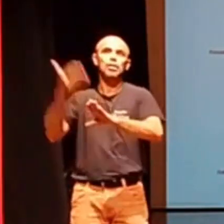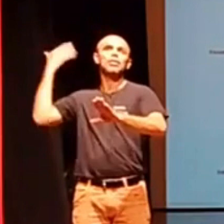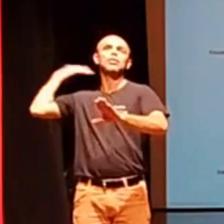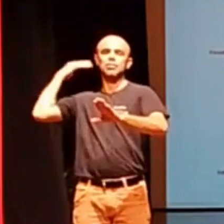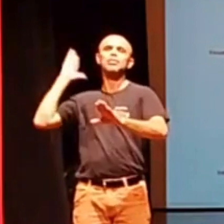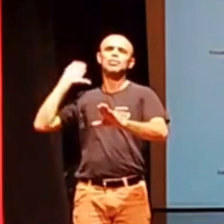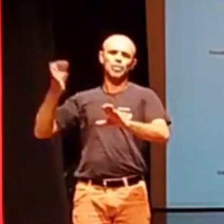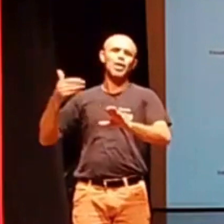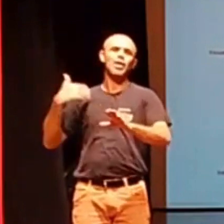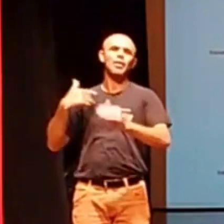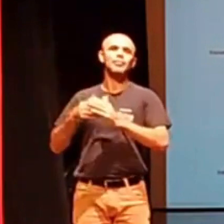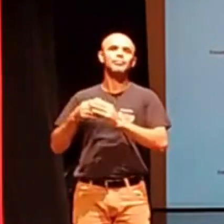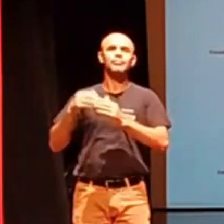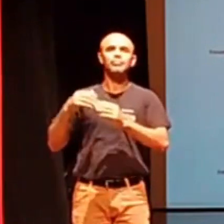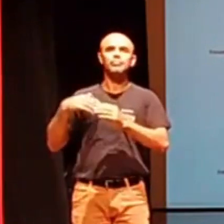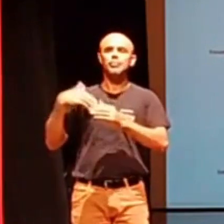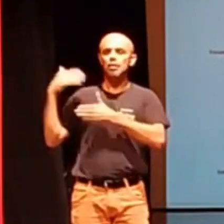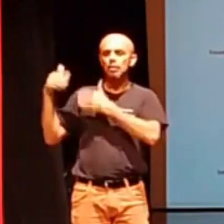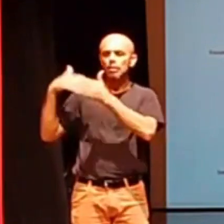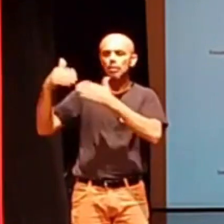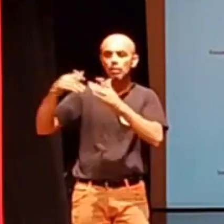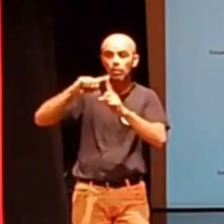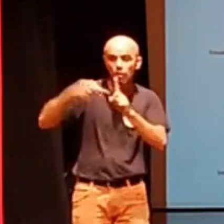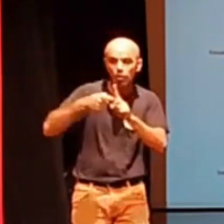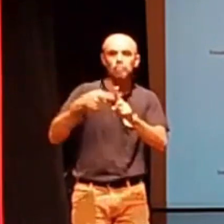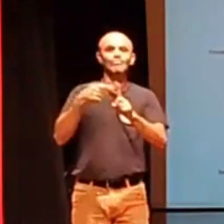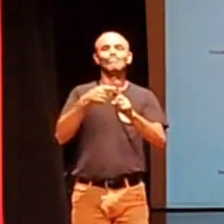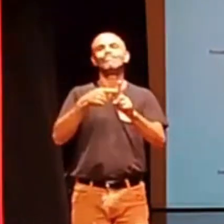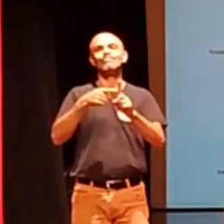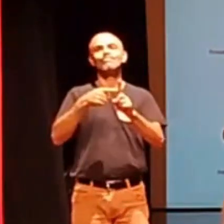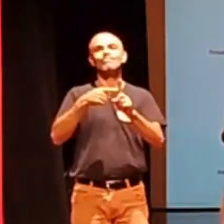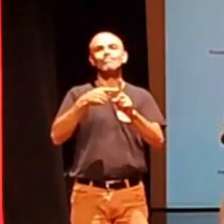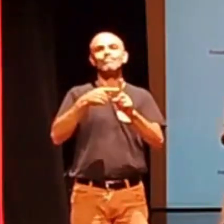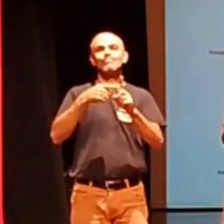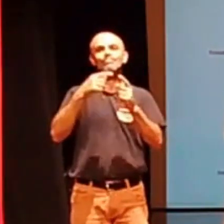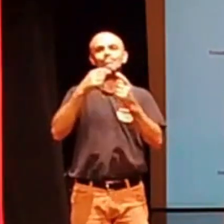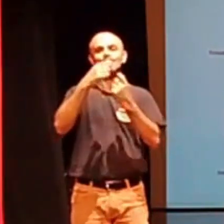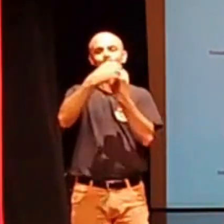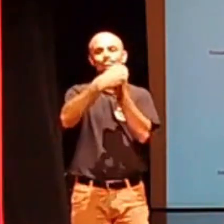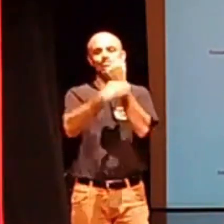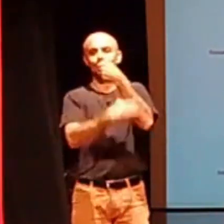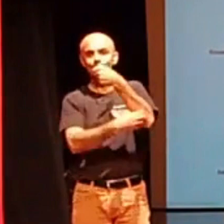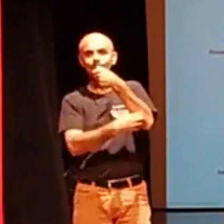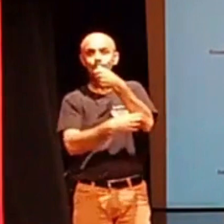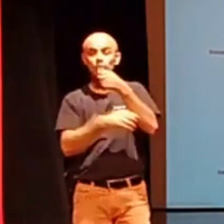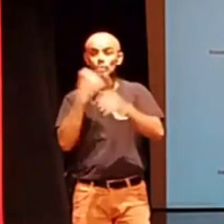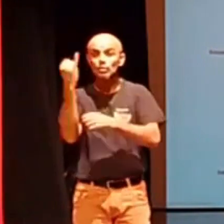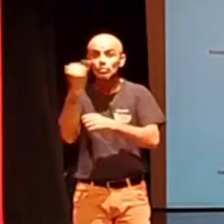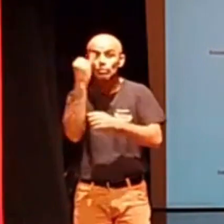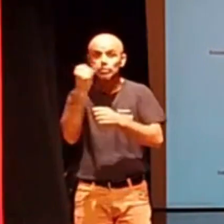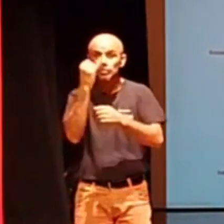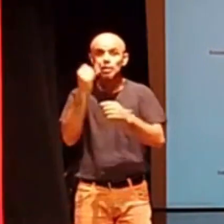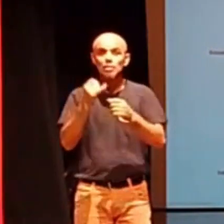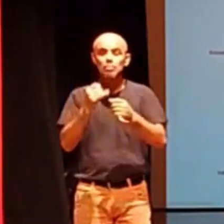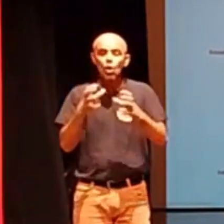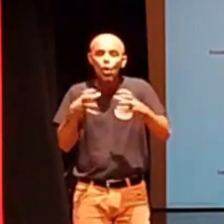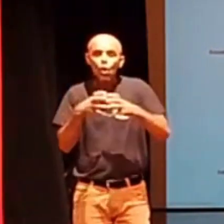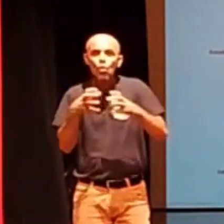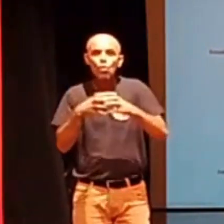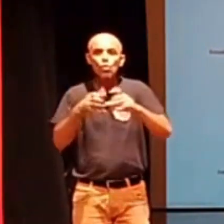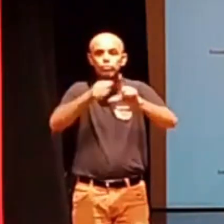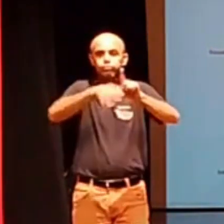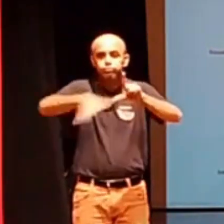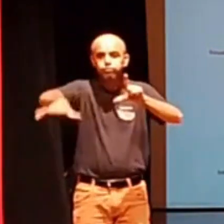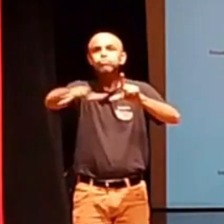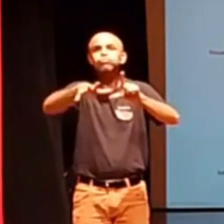anteriormente vai determinar isso. E é importante que uma equipe multidisciplinar, e aí no caso a